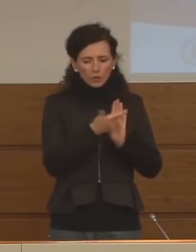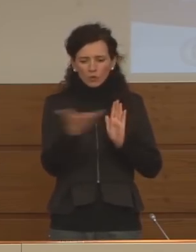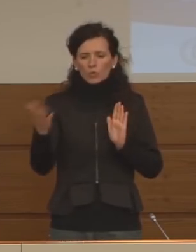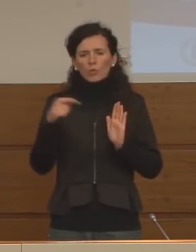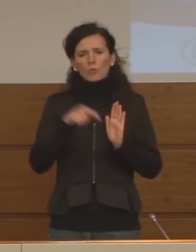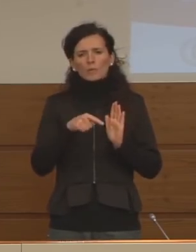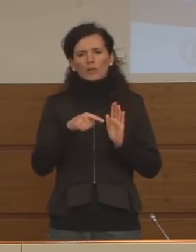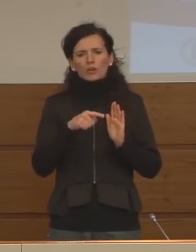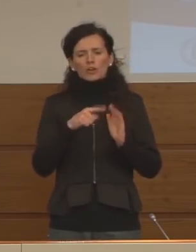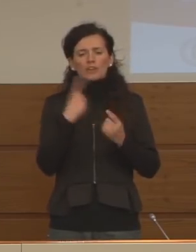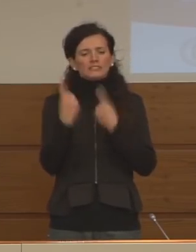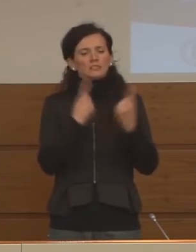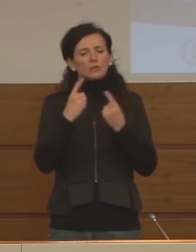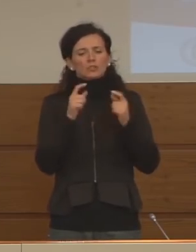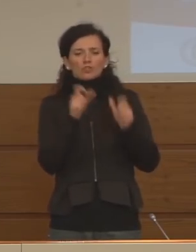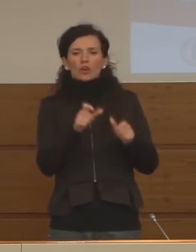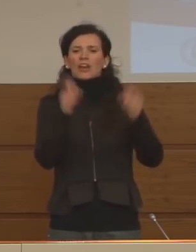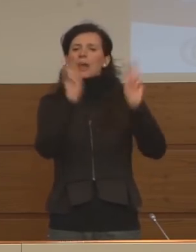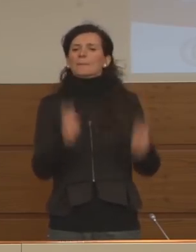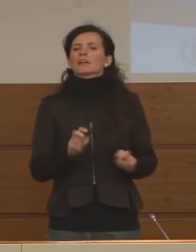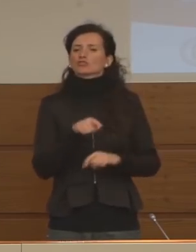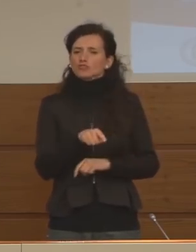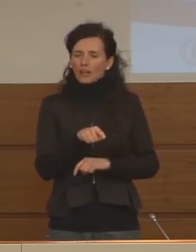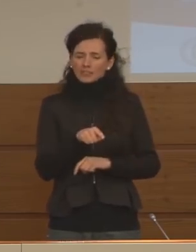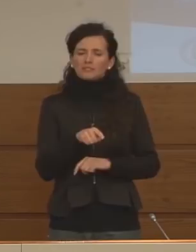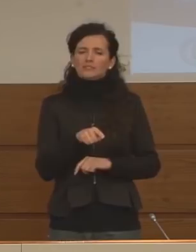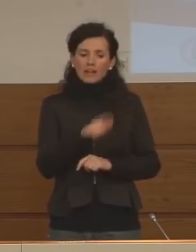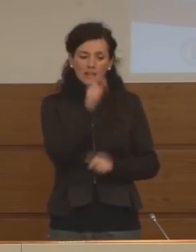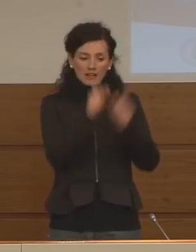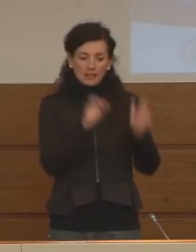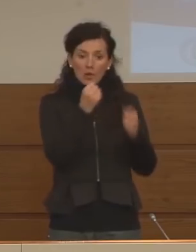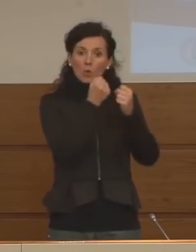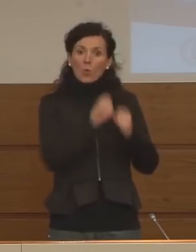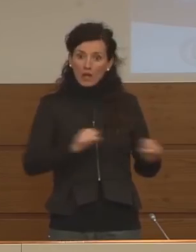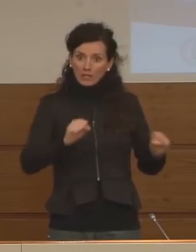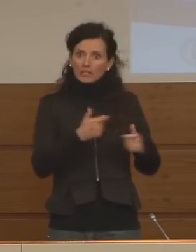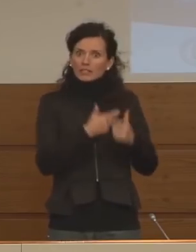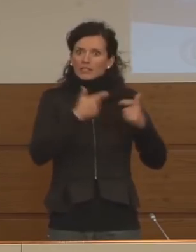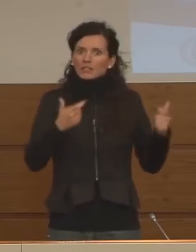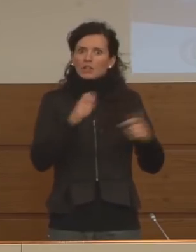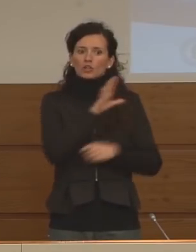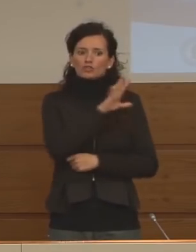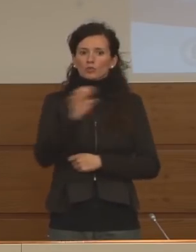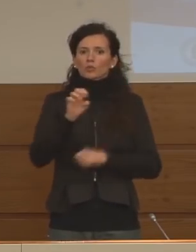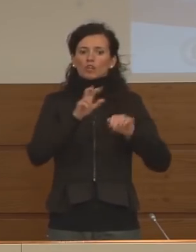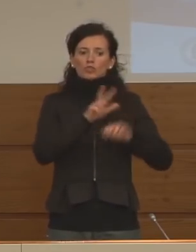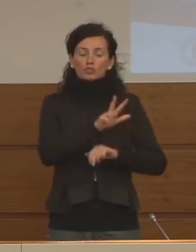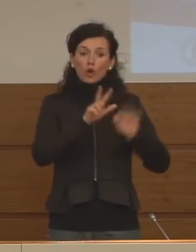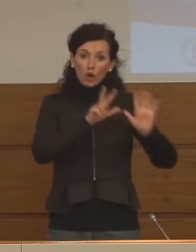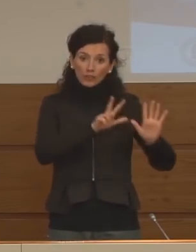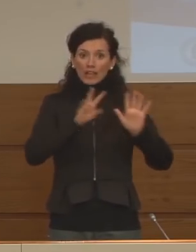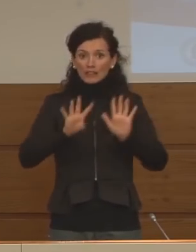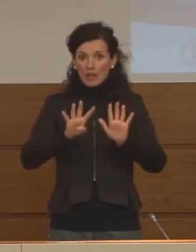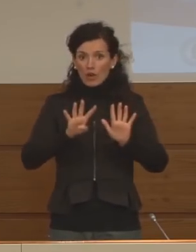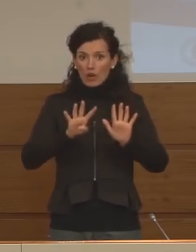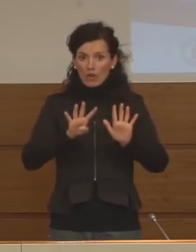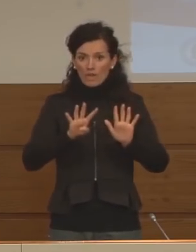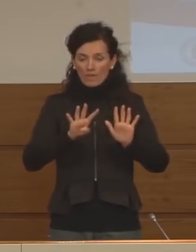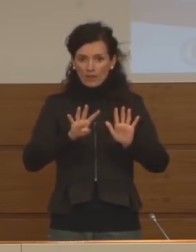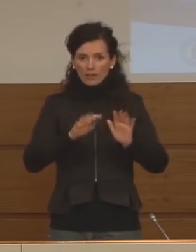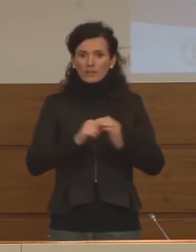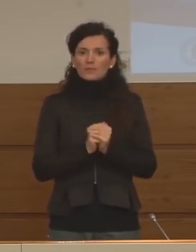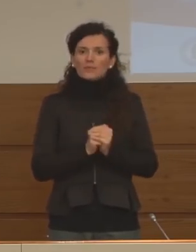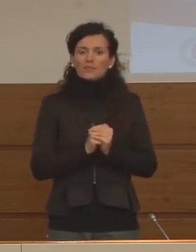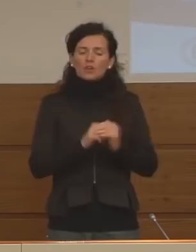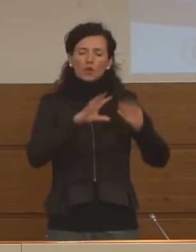dell'emergenza i guariti sono aumentati di 589 e sono